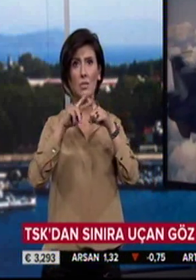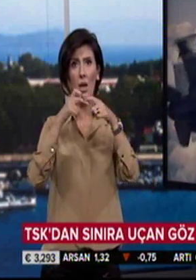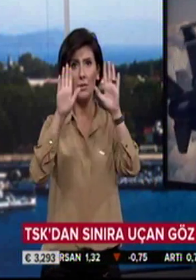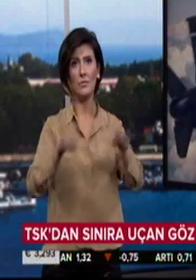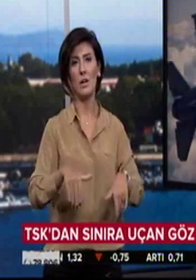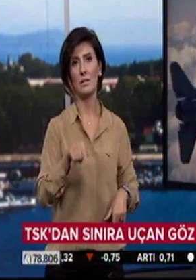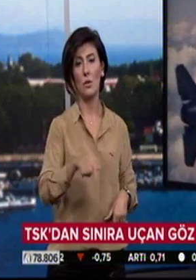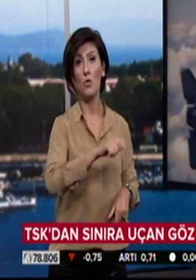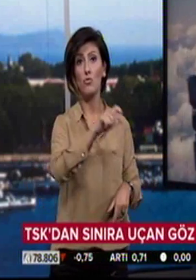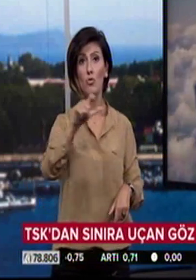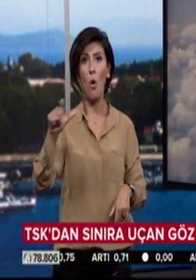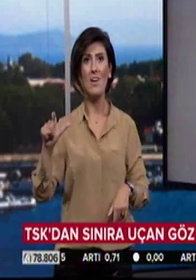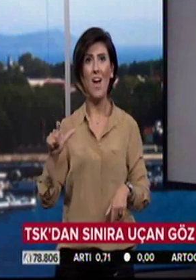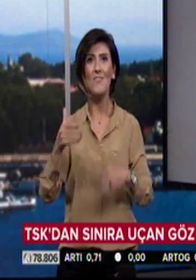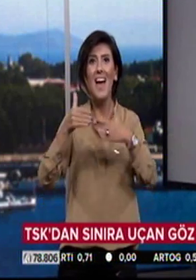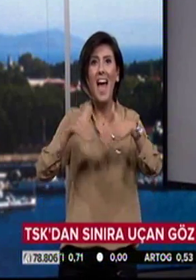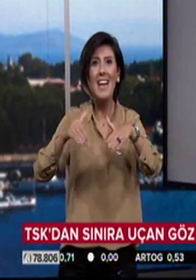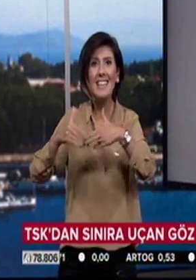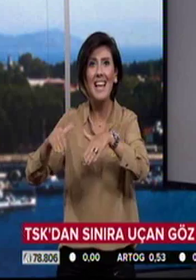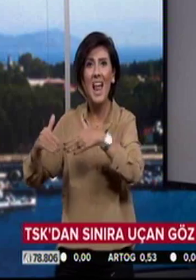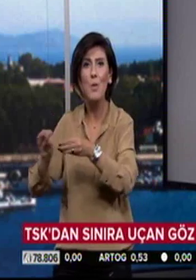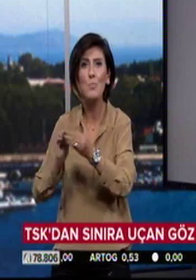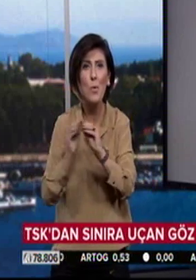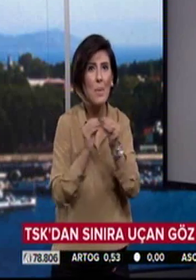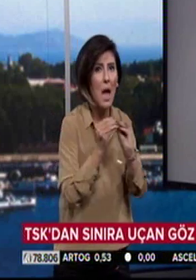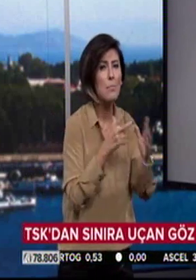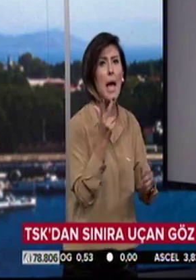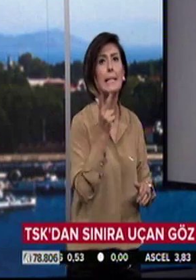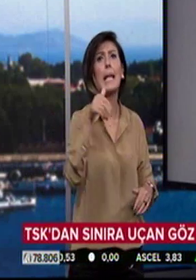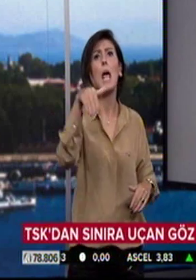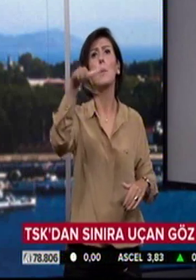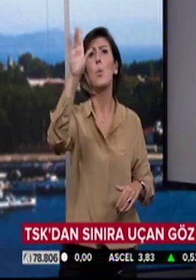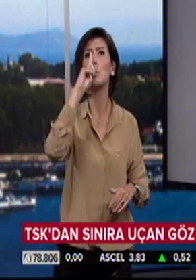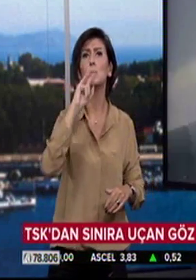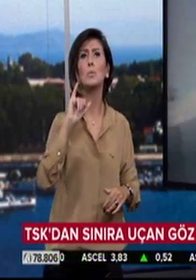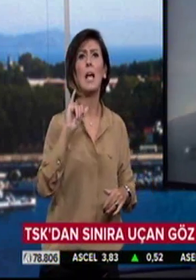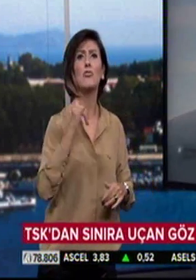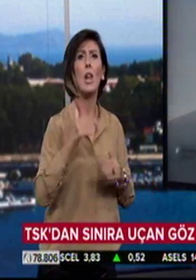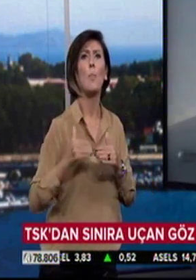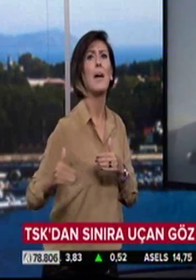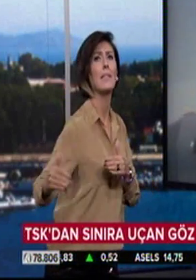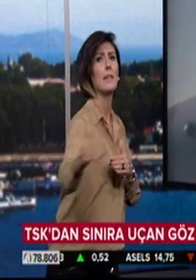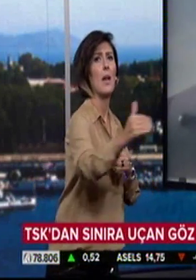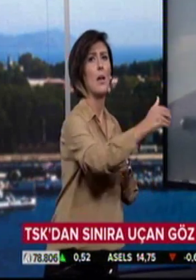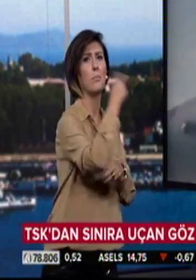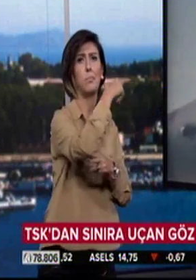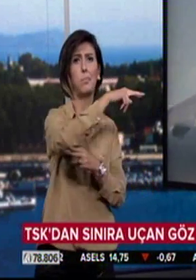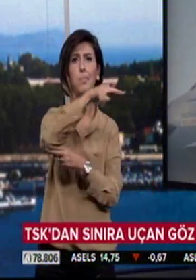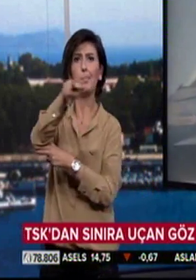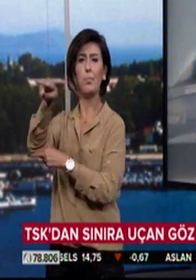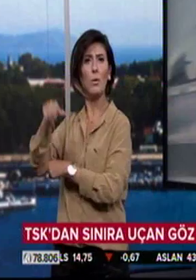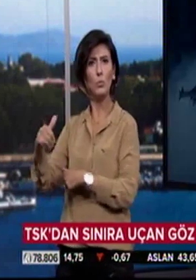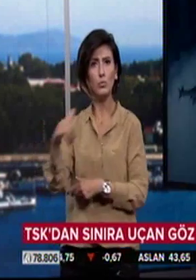bulunuyor. Coğrafi engellerden etkilenmeden yüzlerce kilometrelik alanı tarayabilen bu